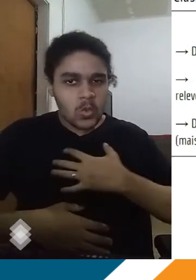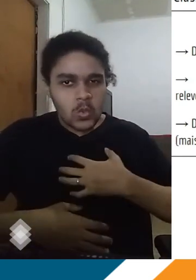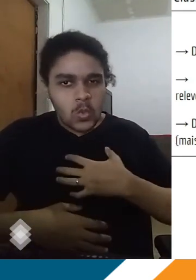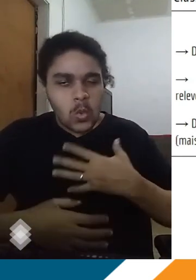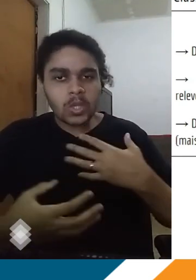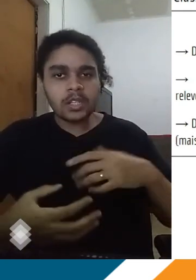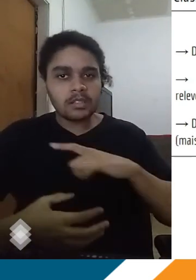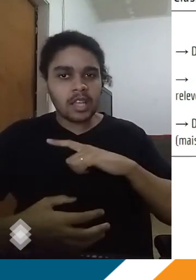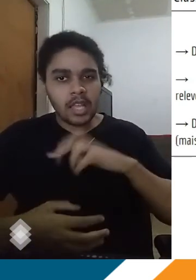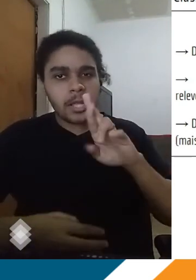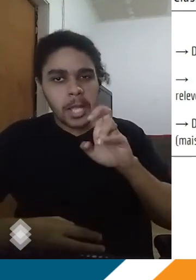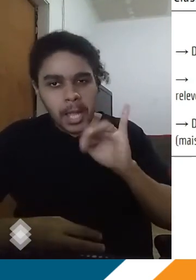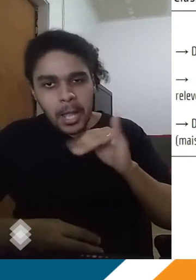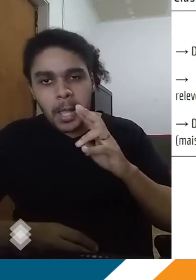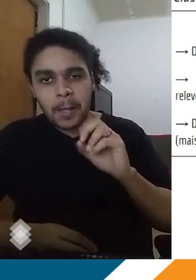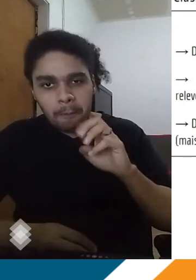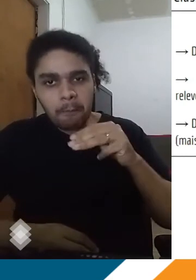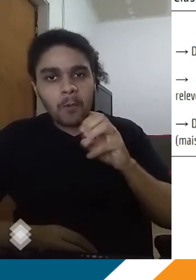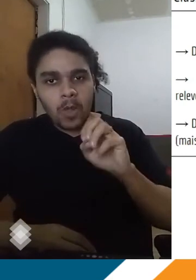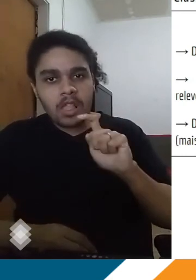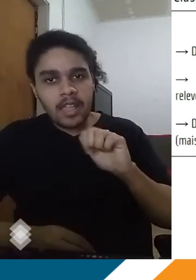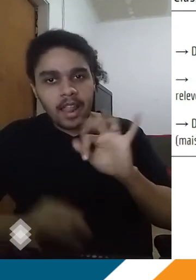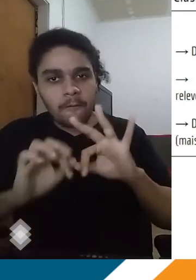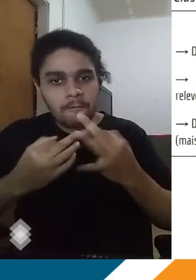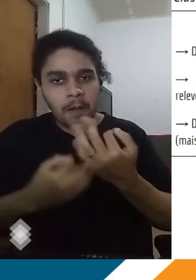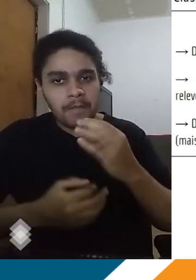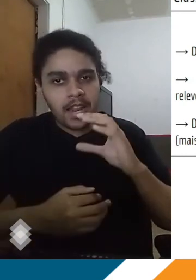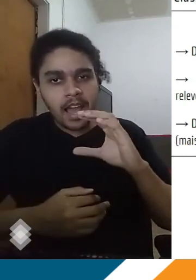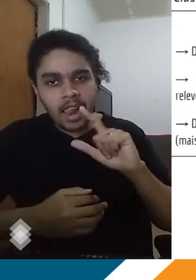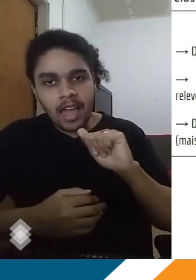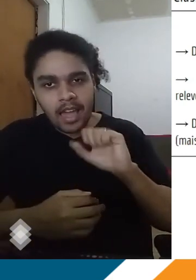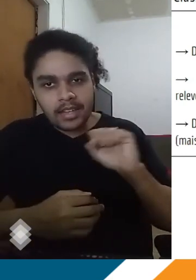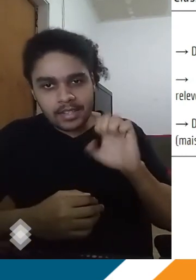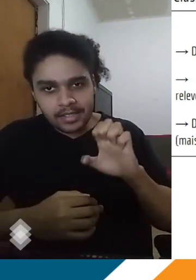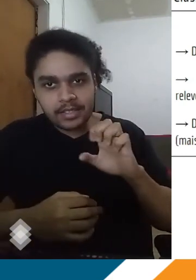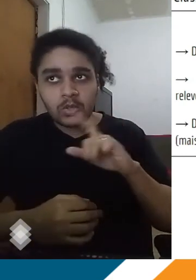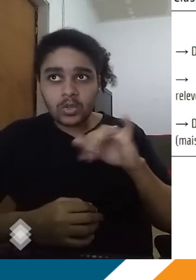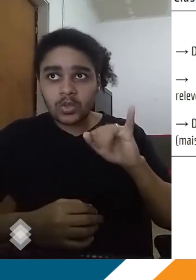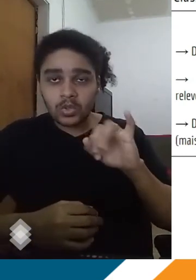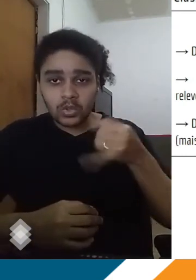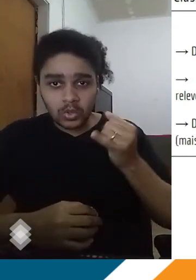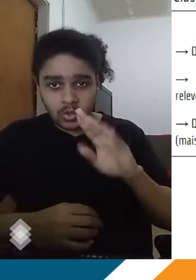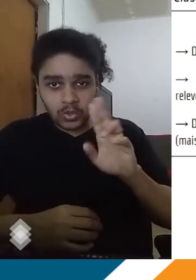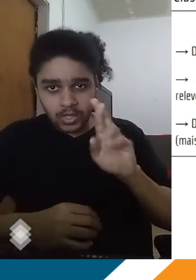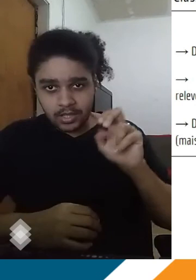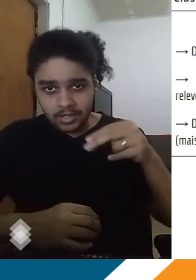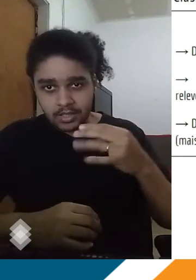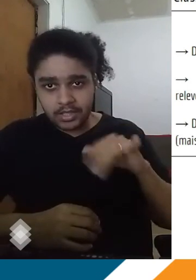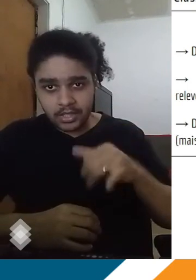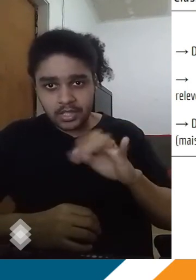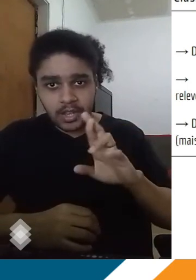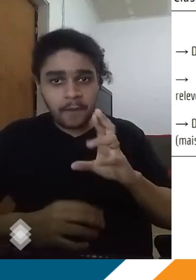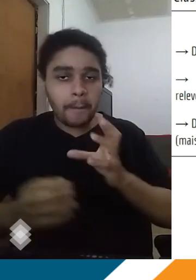organismos, que a gente tem lá o reino, monera, a ordem, a família, as classes. O Jurandir Ross